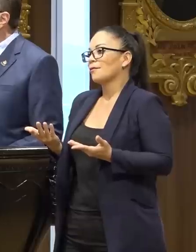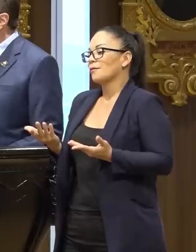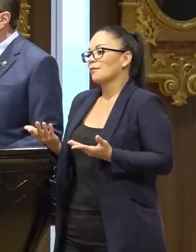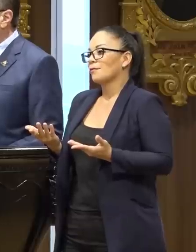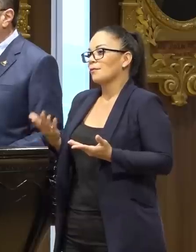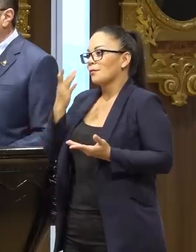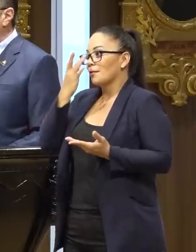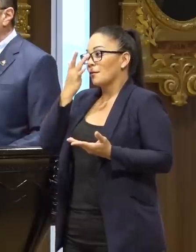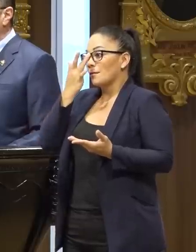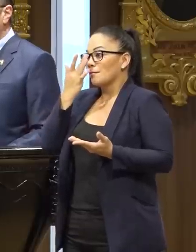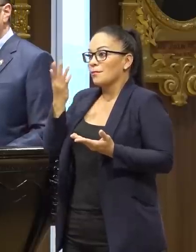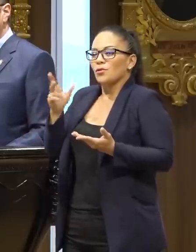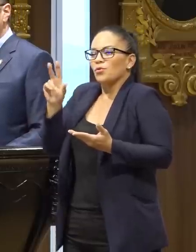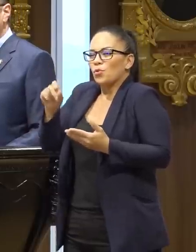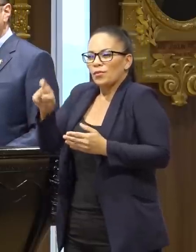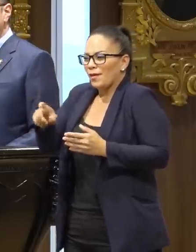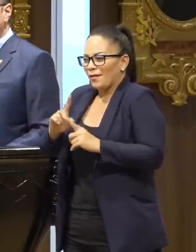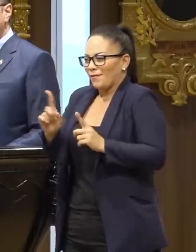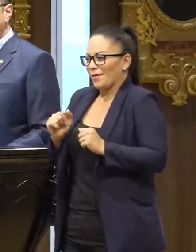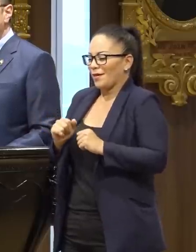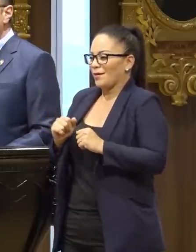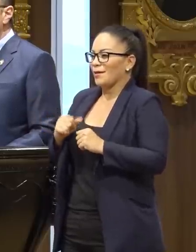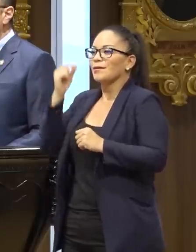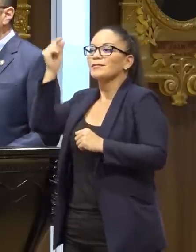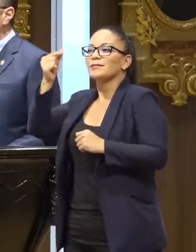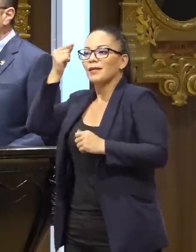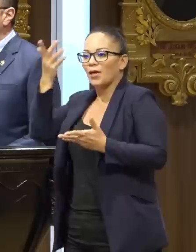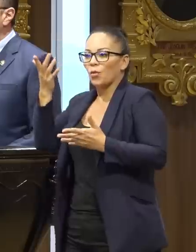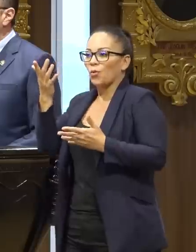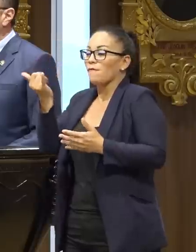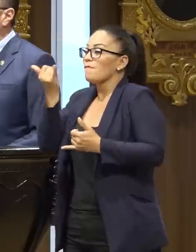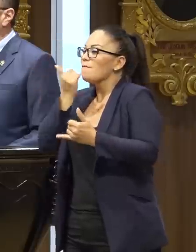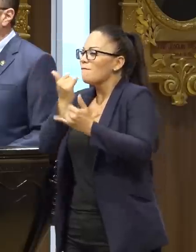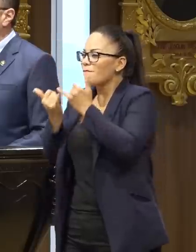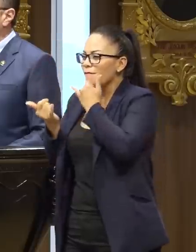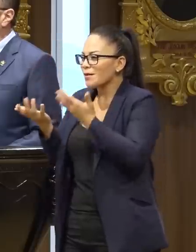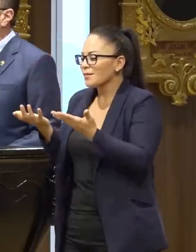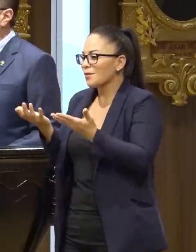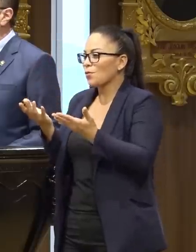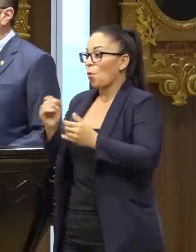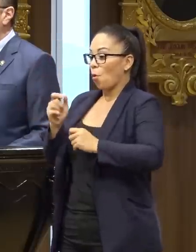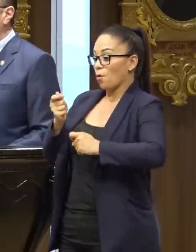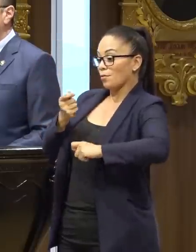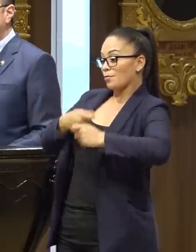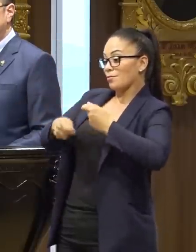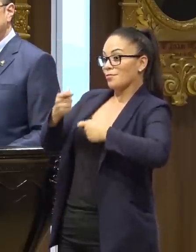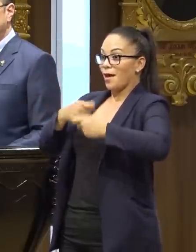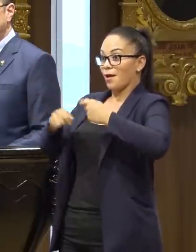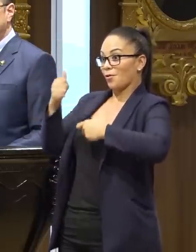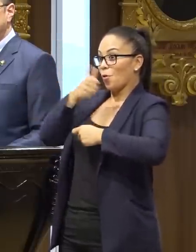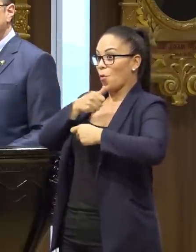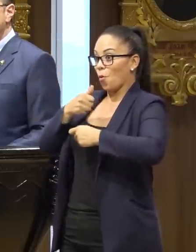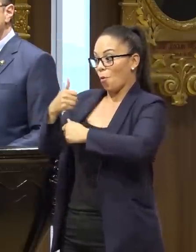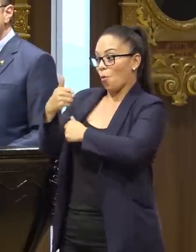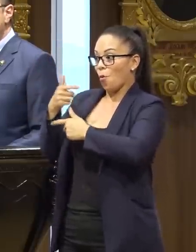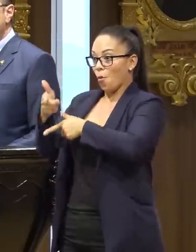mucho menos debe ser, un Estado fallido o un narcoestado.